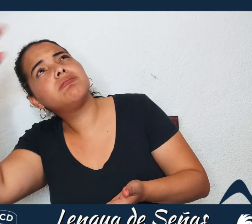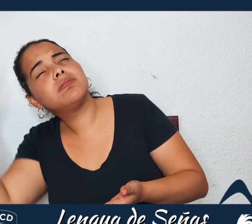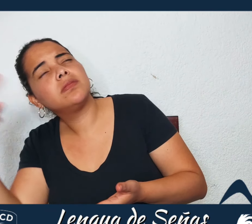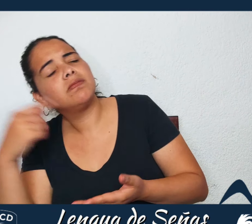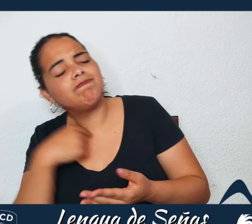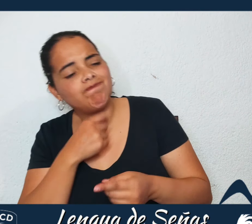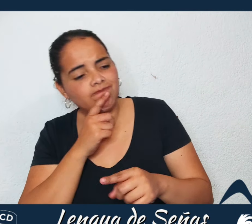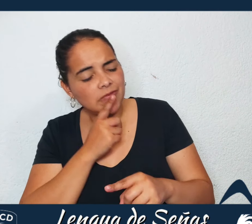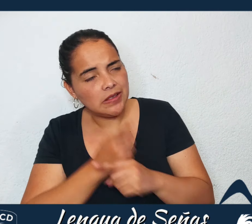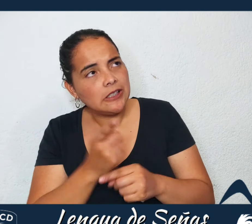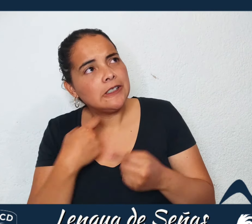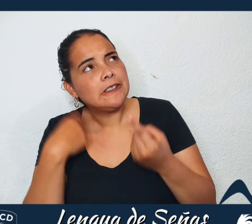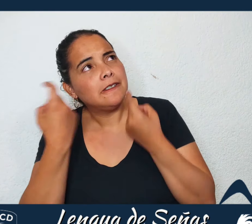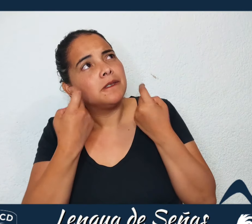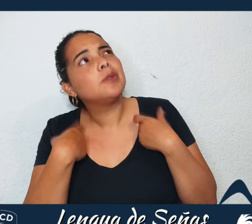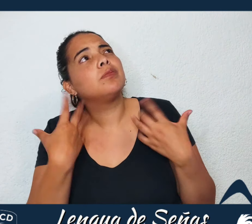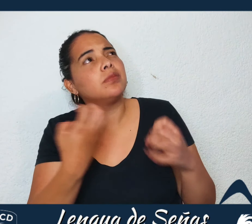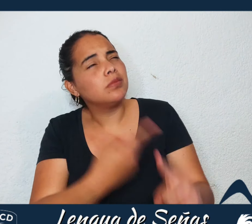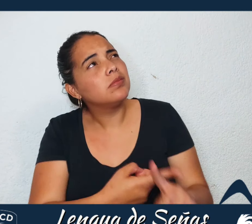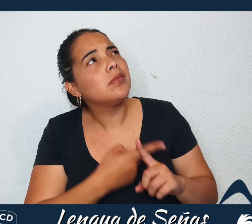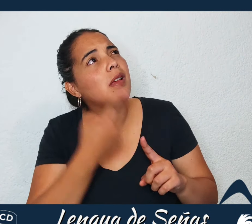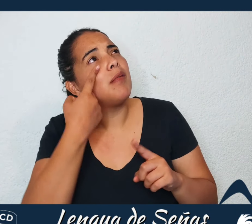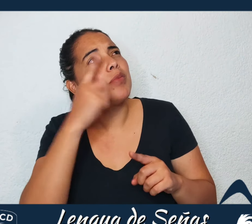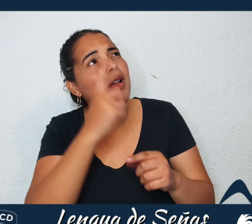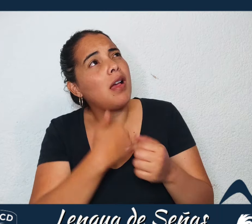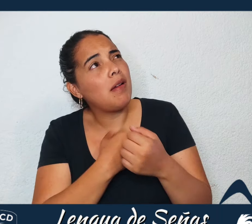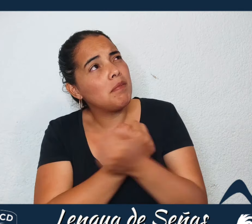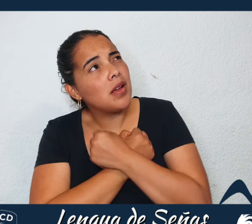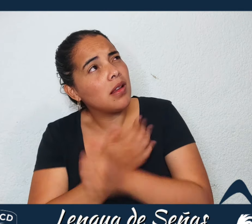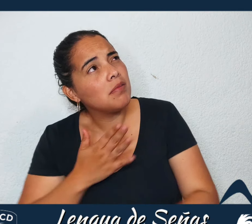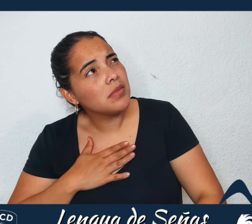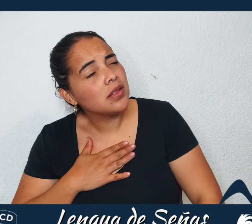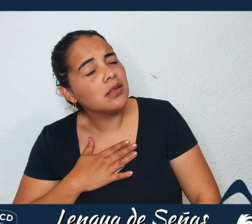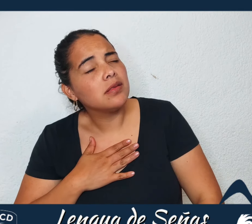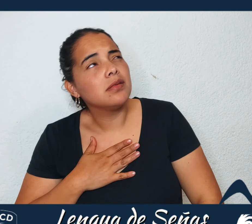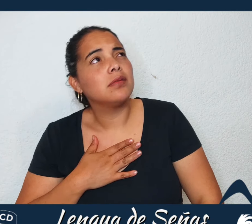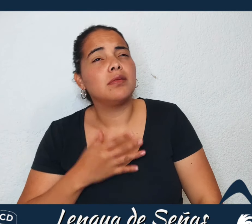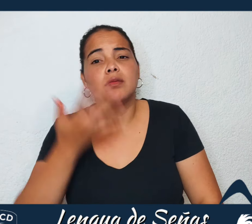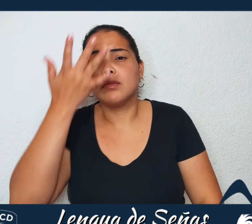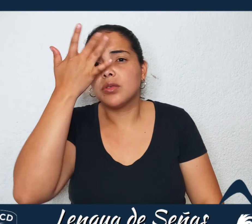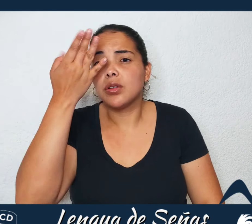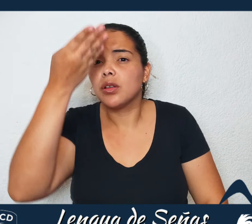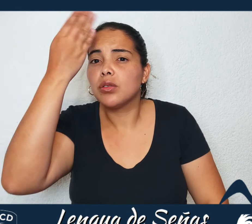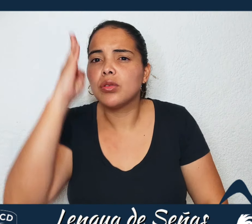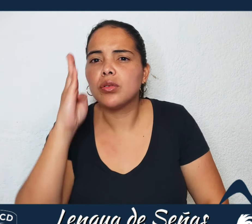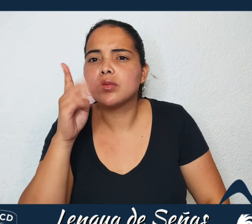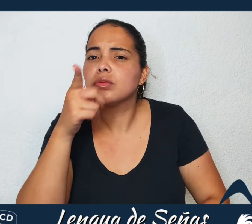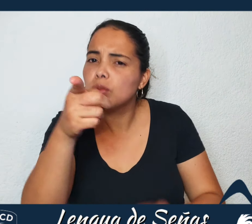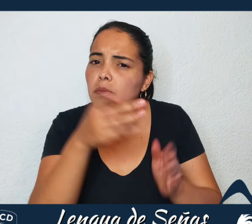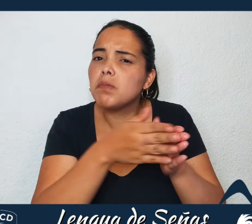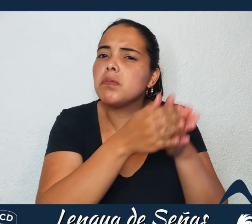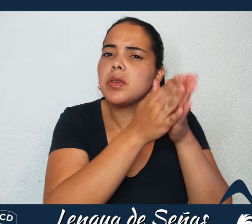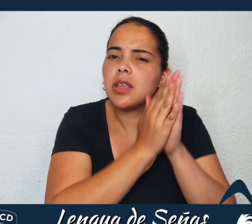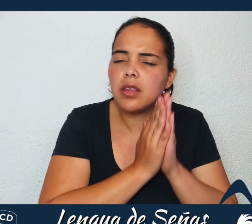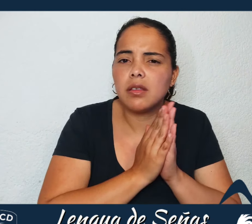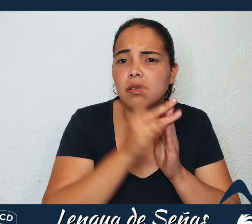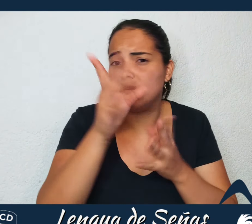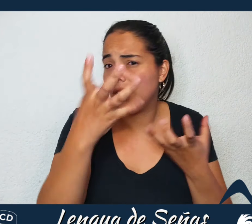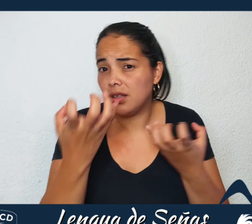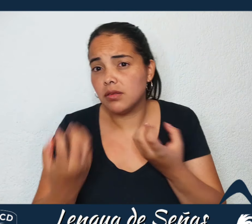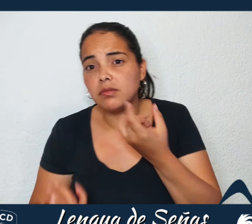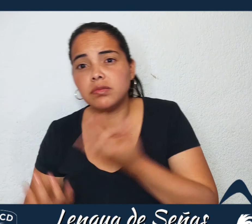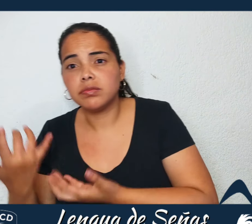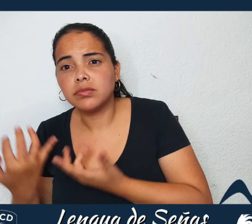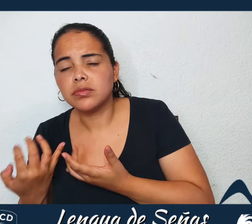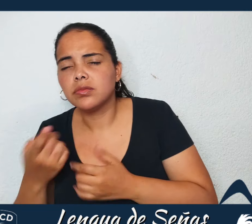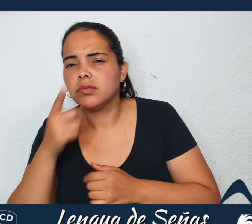resucitó conforme a las Escrituras por amor a usted. Cristo lo hizo cumpliendo las